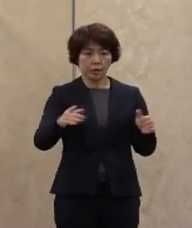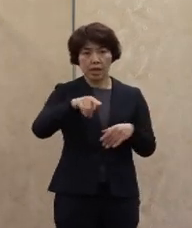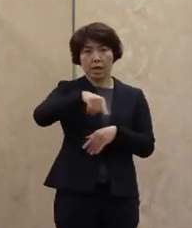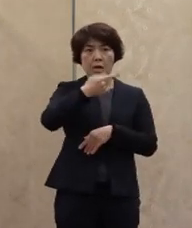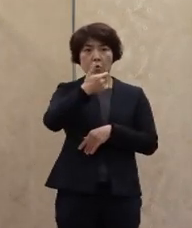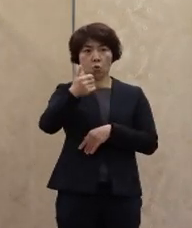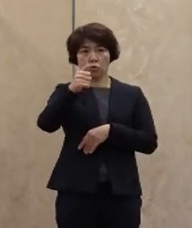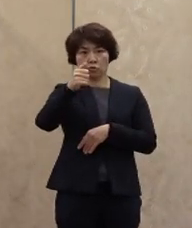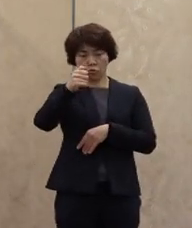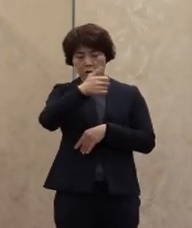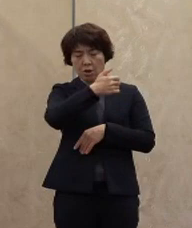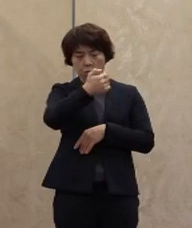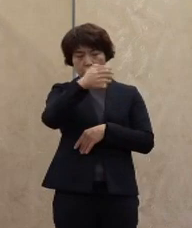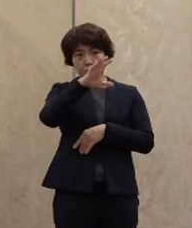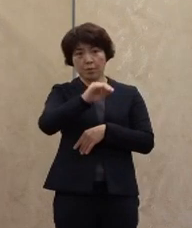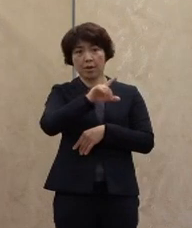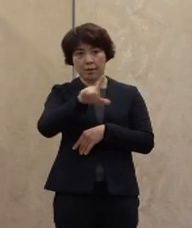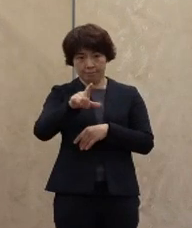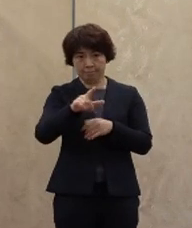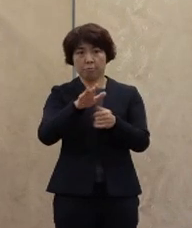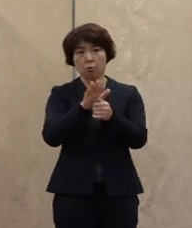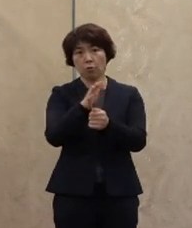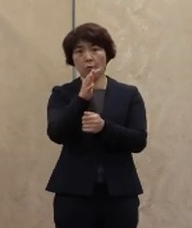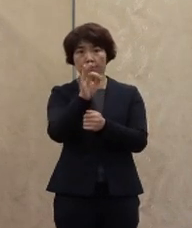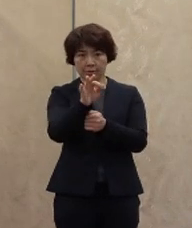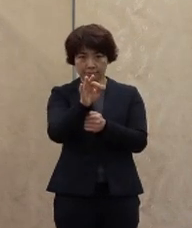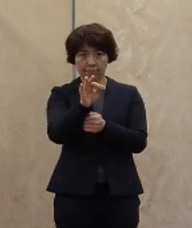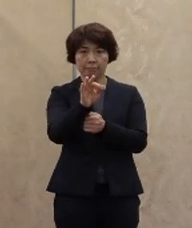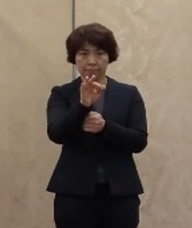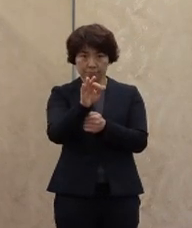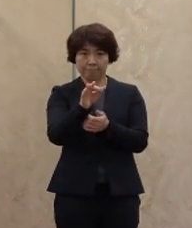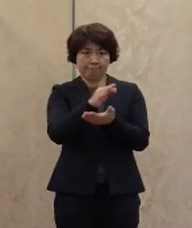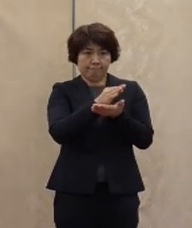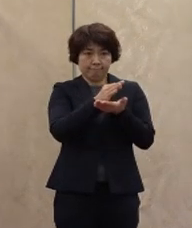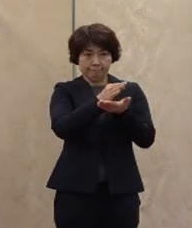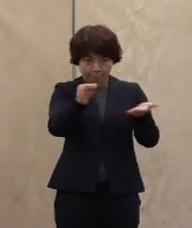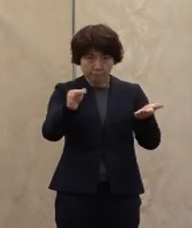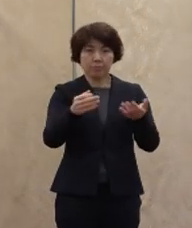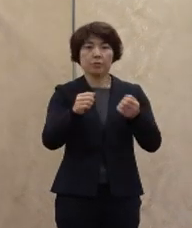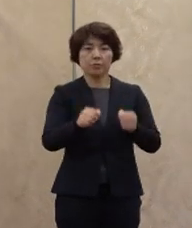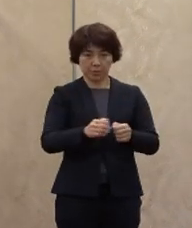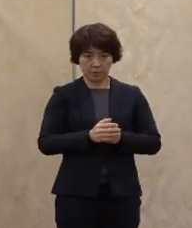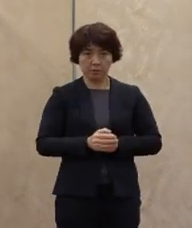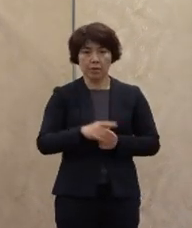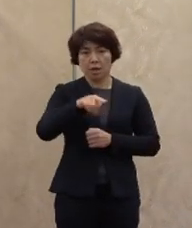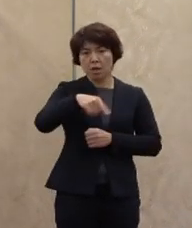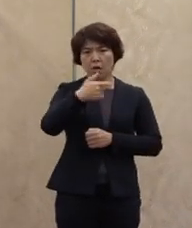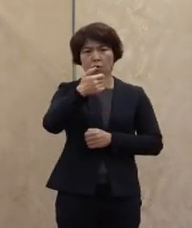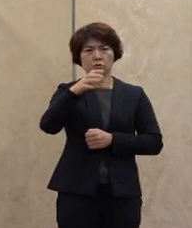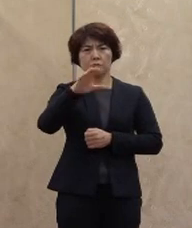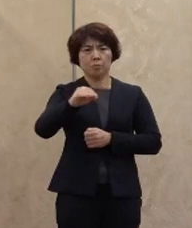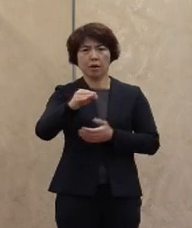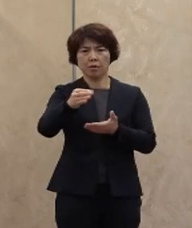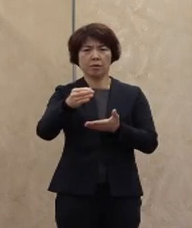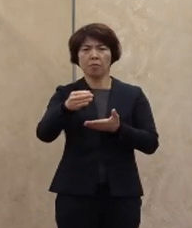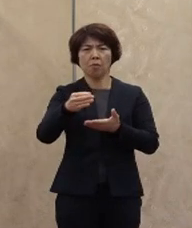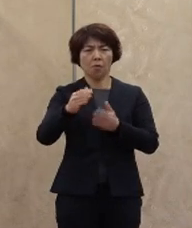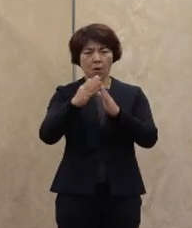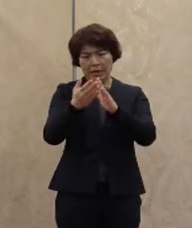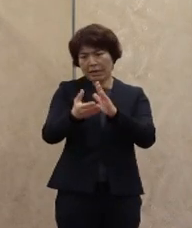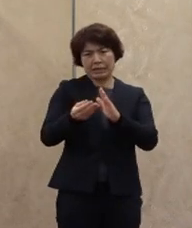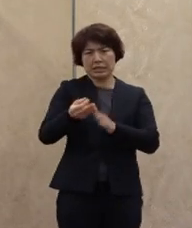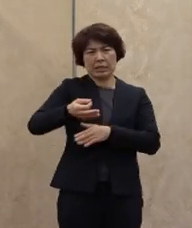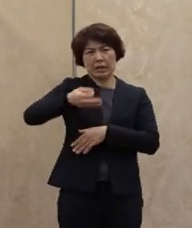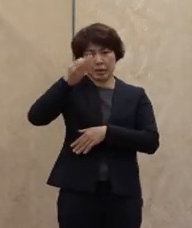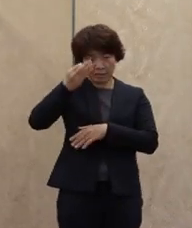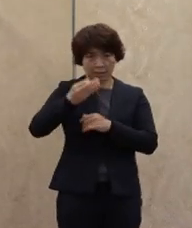円の協力金のお支払いをいたします。150万円でもこれは家賃も高いし、